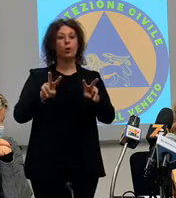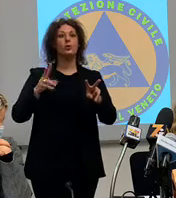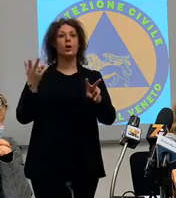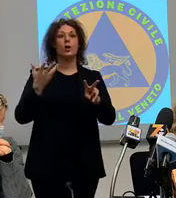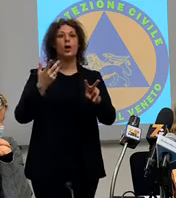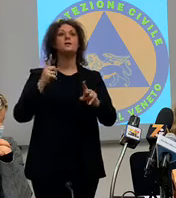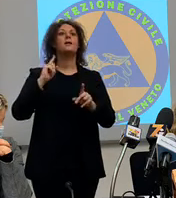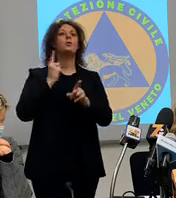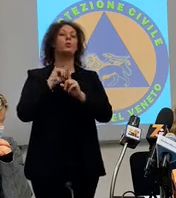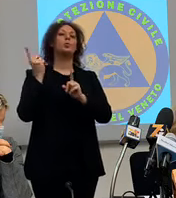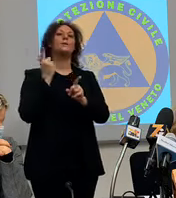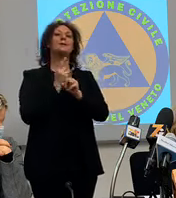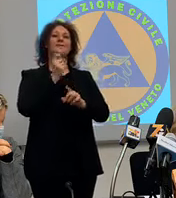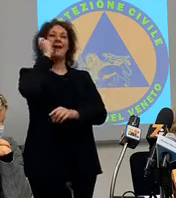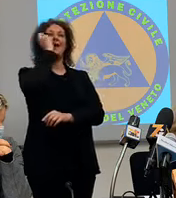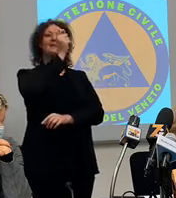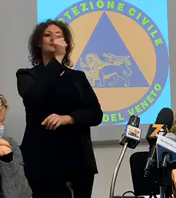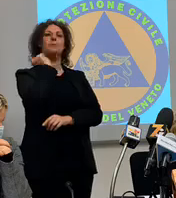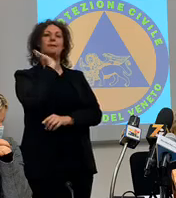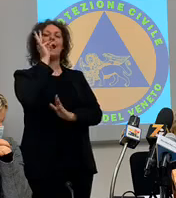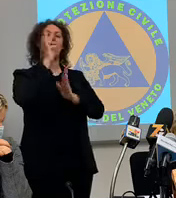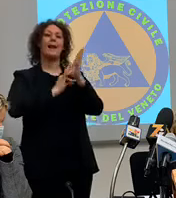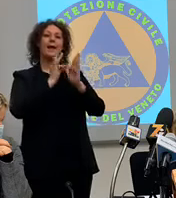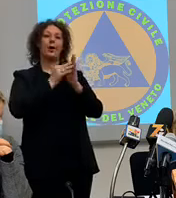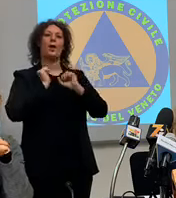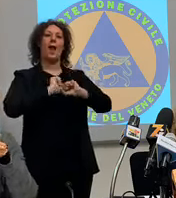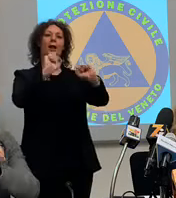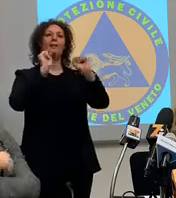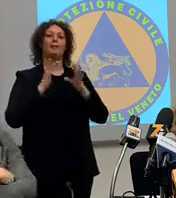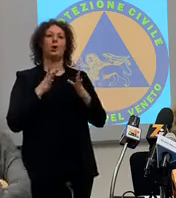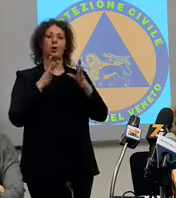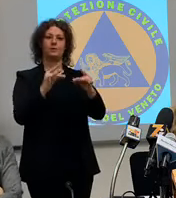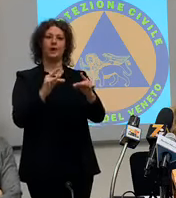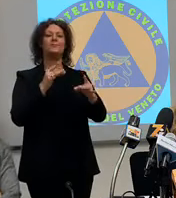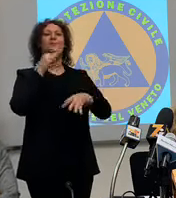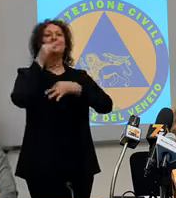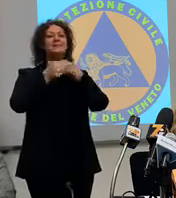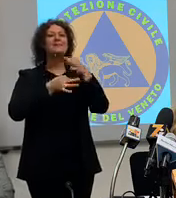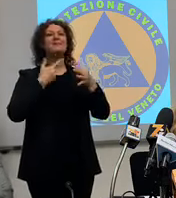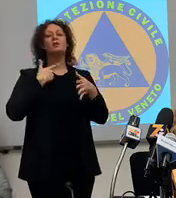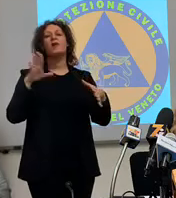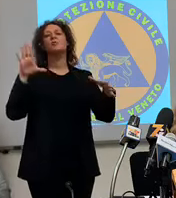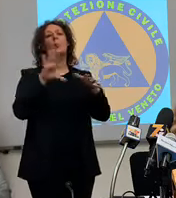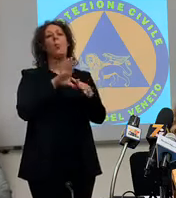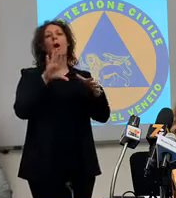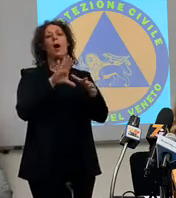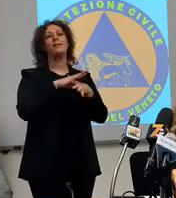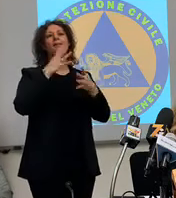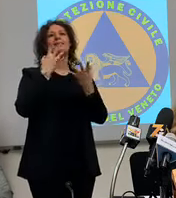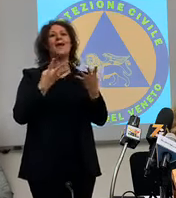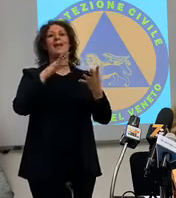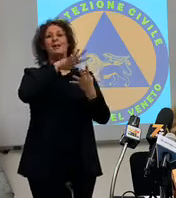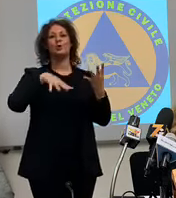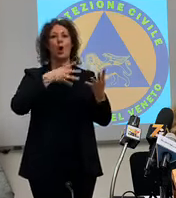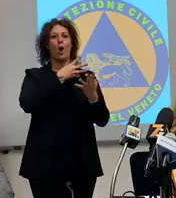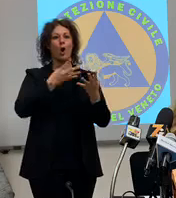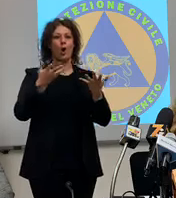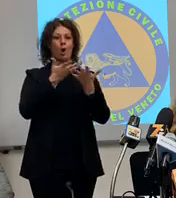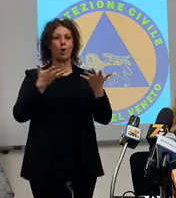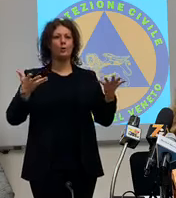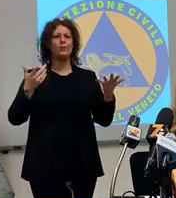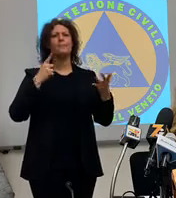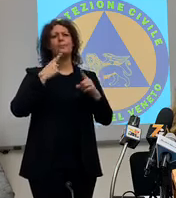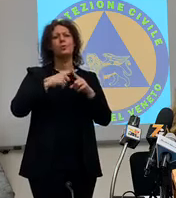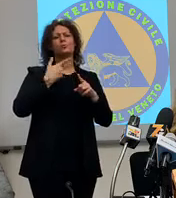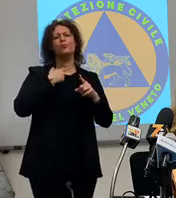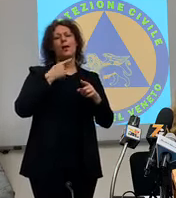situazione degli ospedali quindi c'è tutto un lavoro di squadra rappresentato dal territorio poi ci sono le USC i medici di base